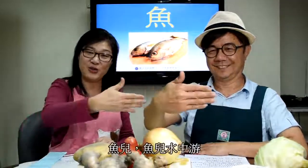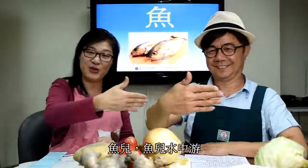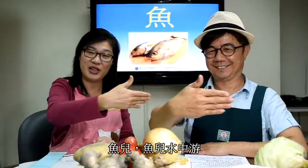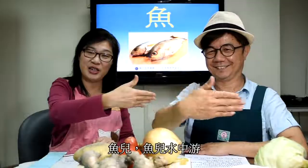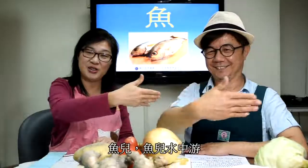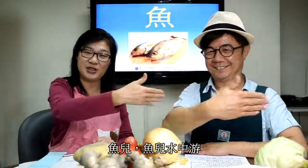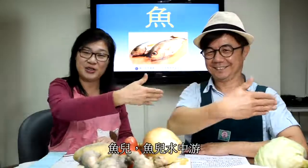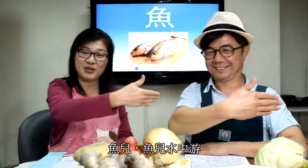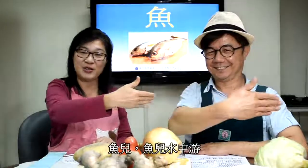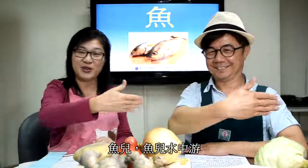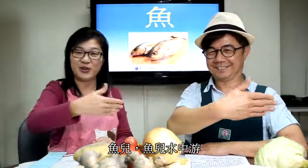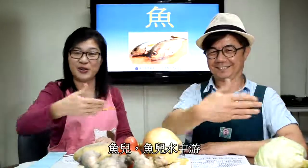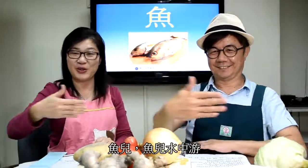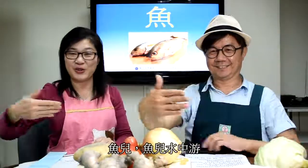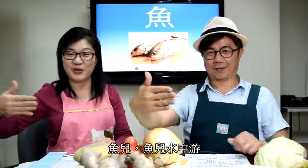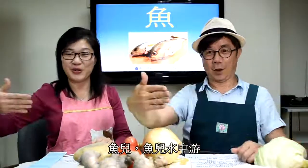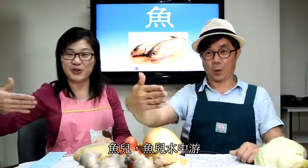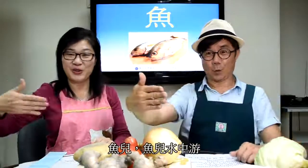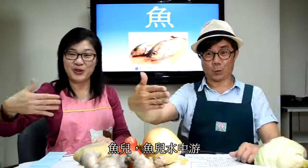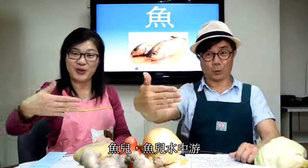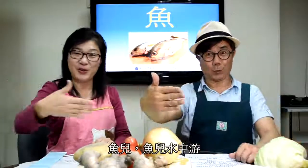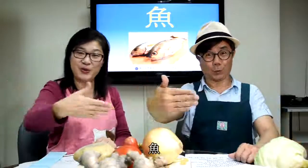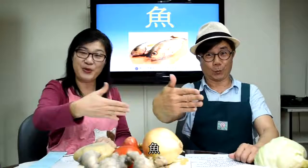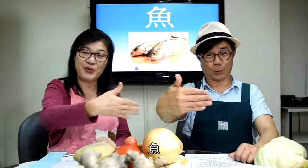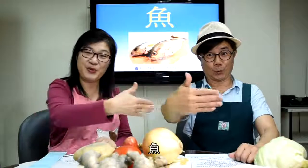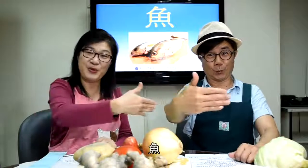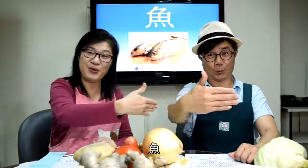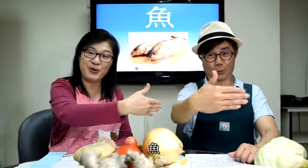儿水中游，鱼，